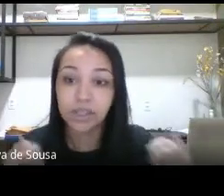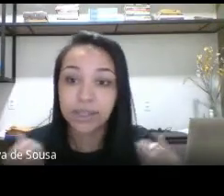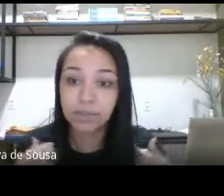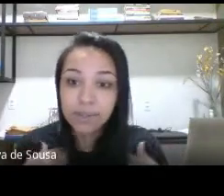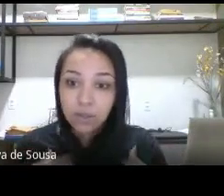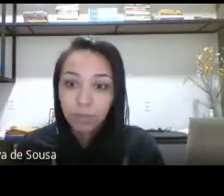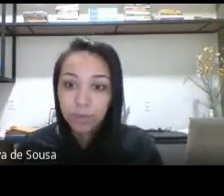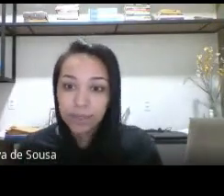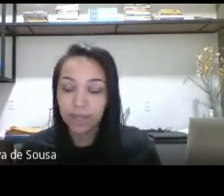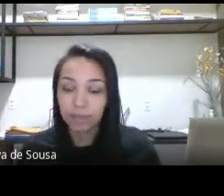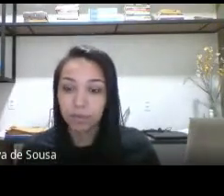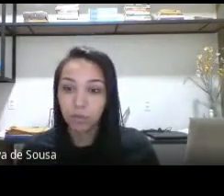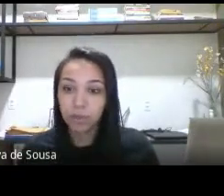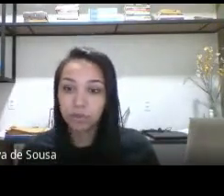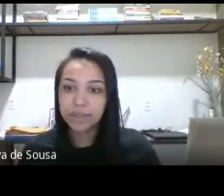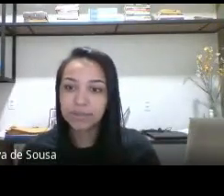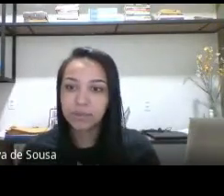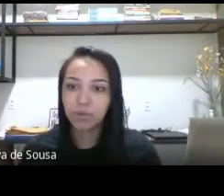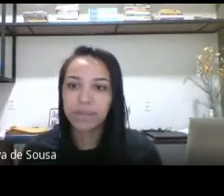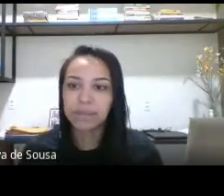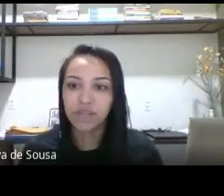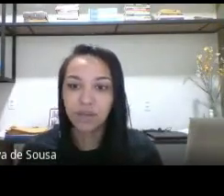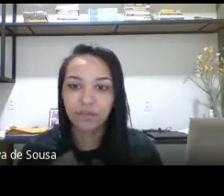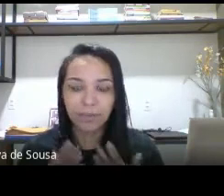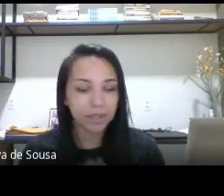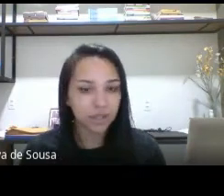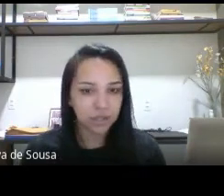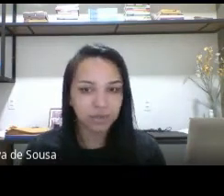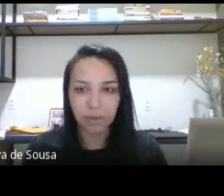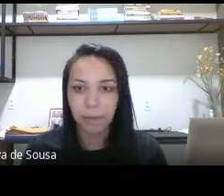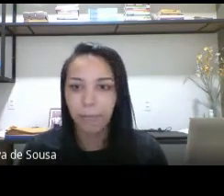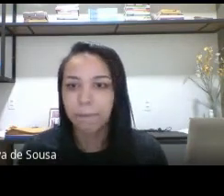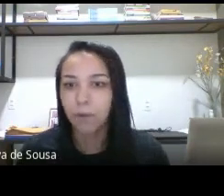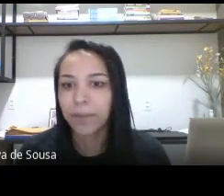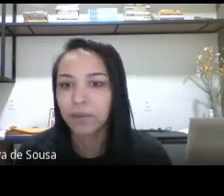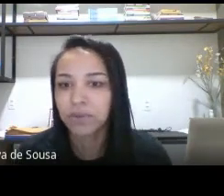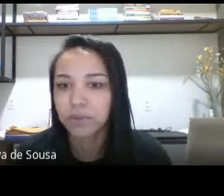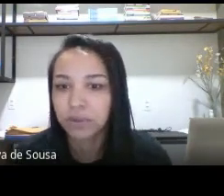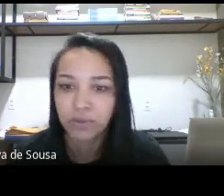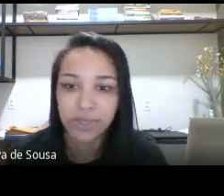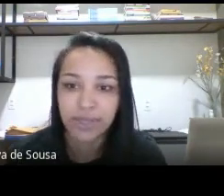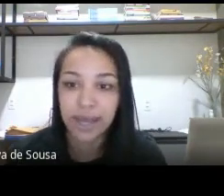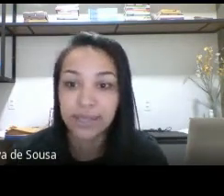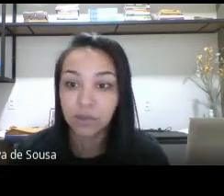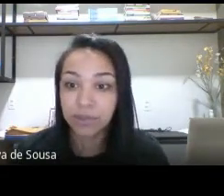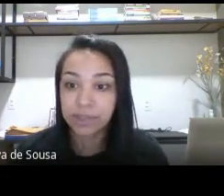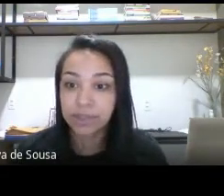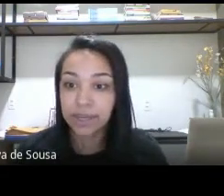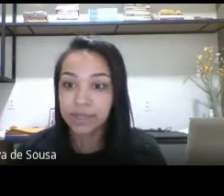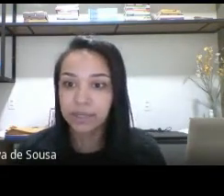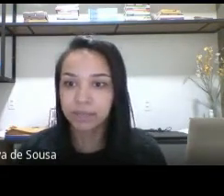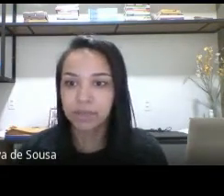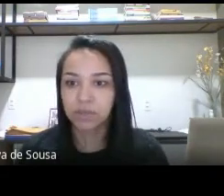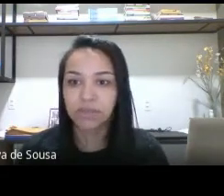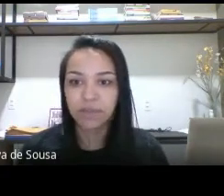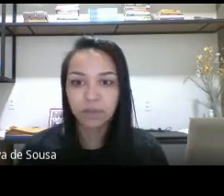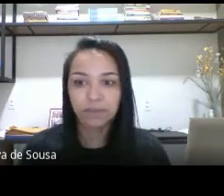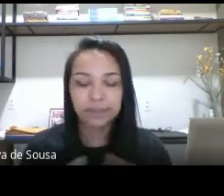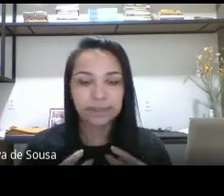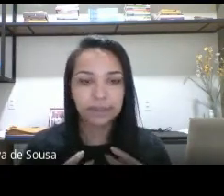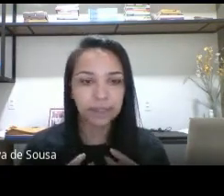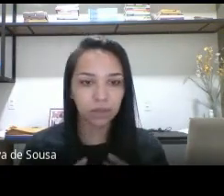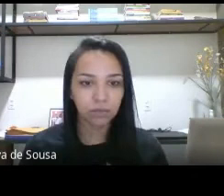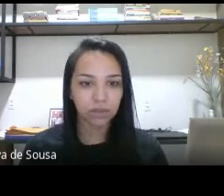está dizendo assim, ó, por exemplo, quando eu transmito uma mensagem afirmativa por meio dos sinais, as sobrancelhas e expressões